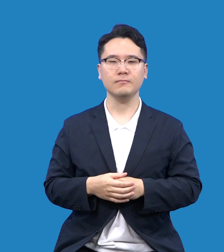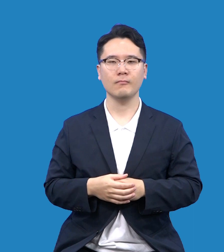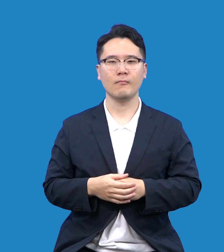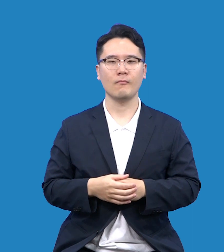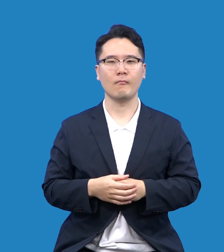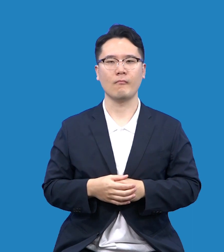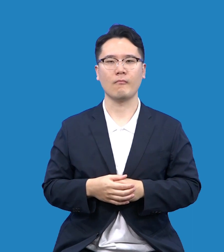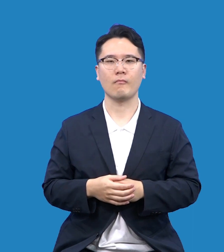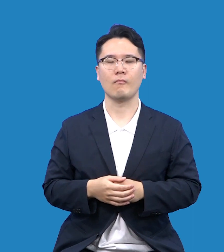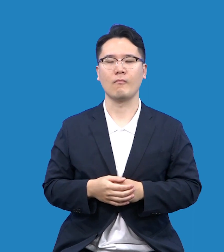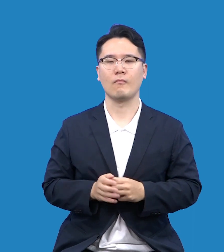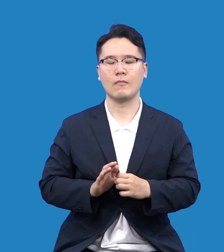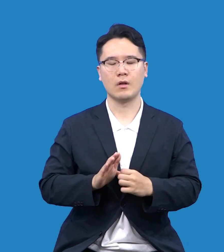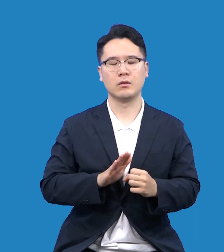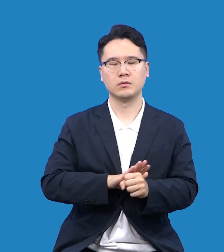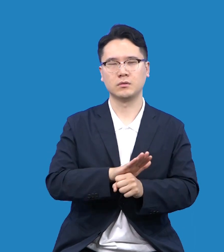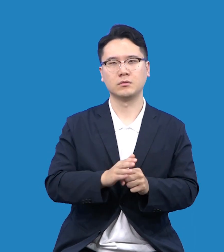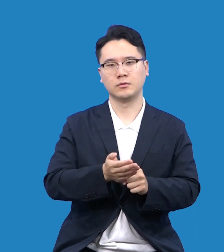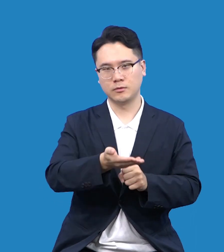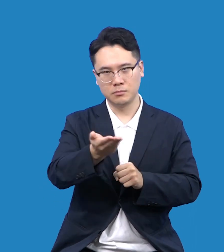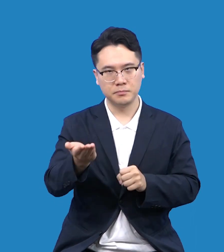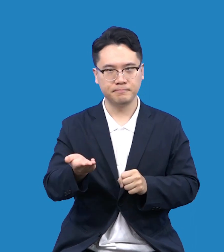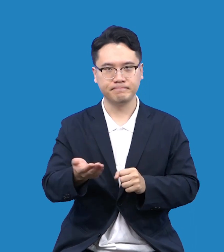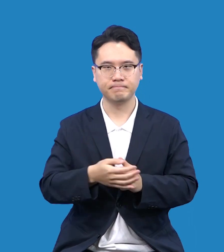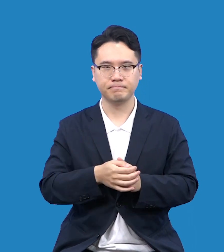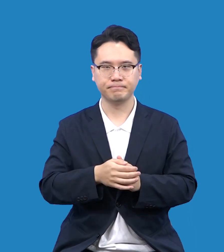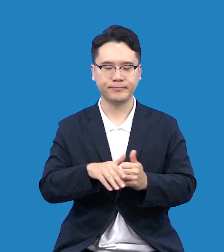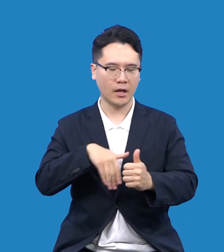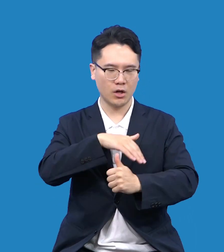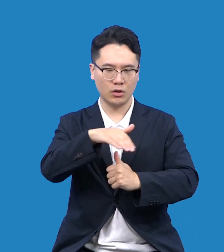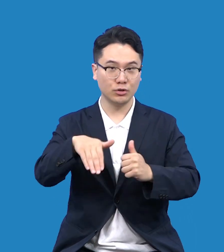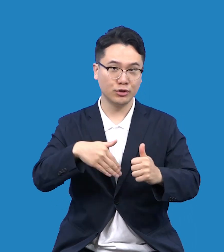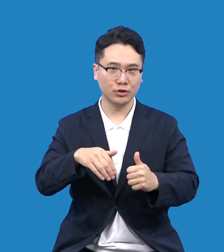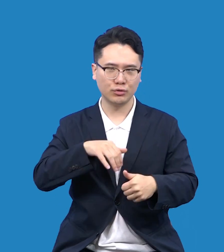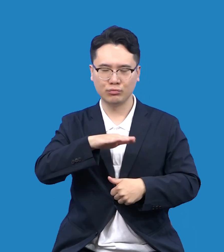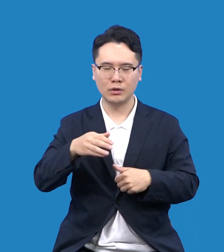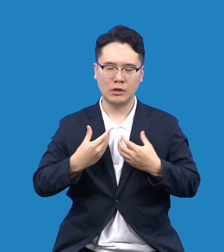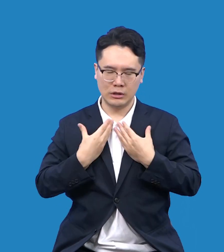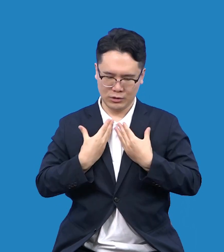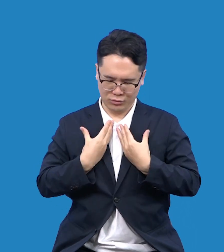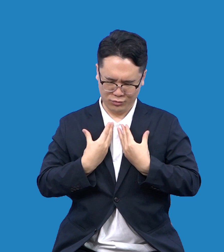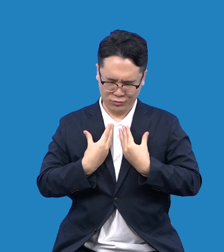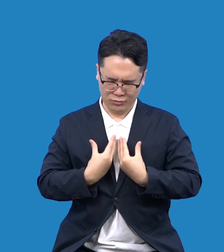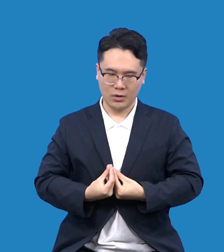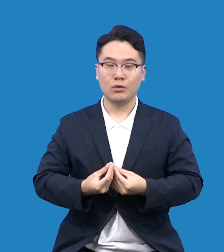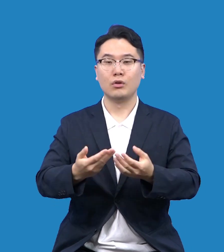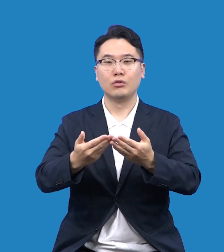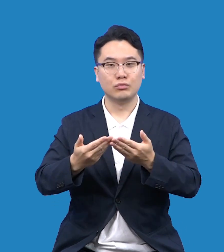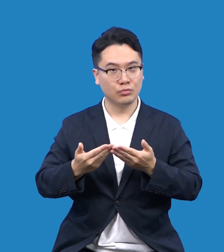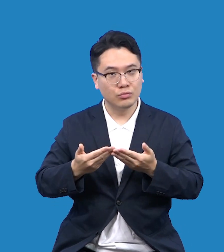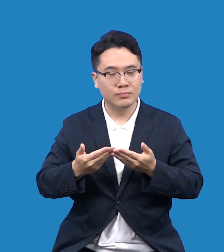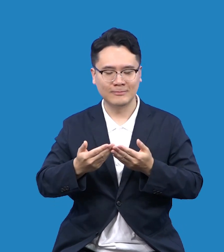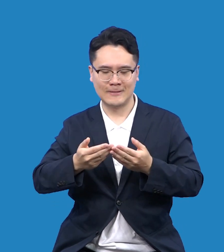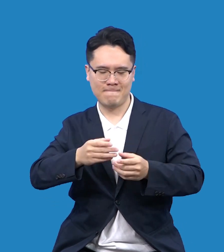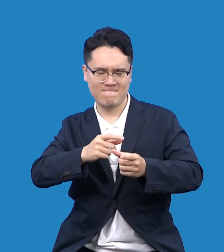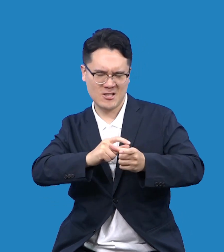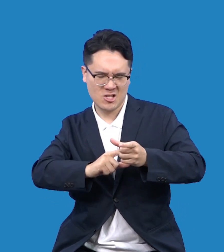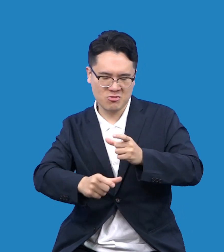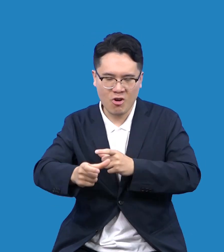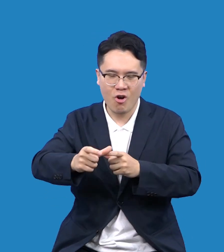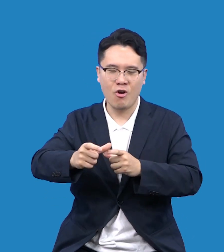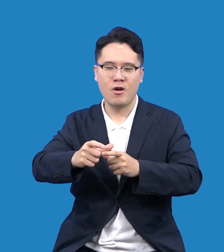자, 사랑하는 여러분, 현실이 우리를 좌절시킬수록, 그런 때일수록 우리는 보이지 않는 약속의